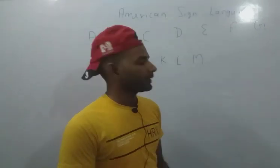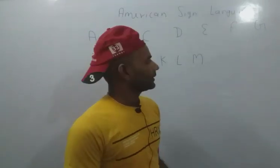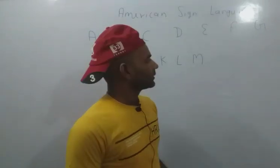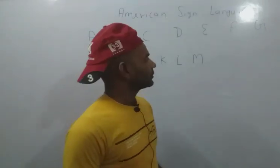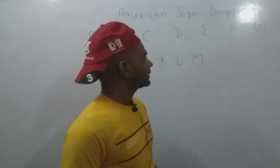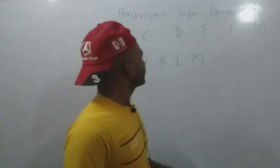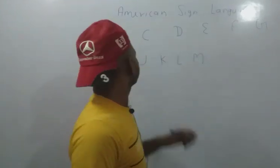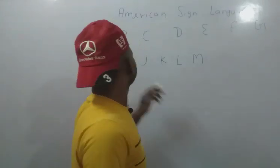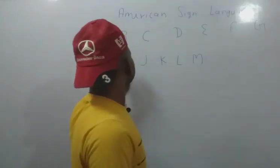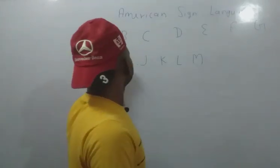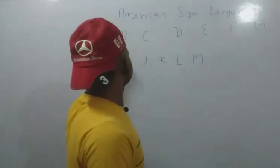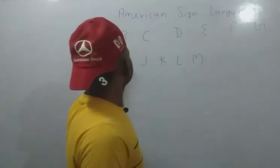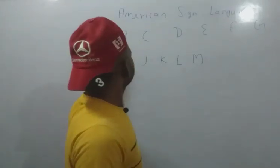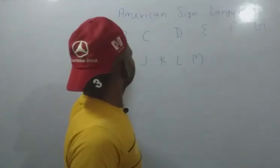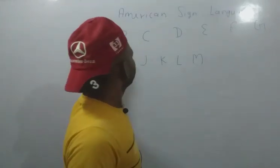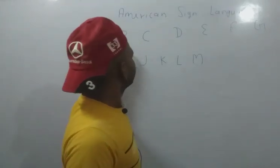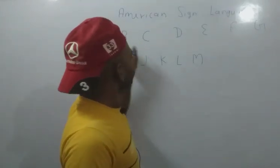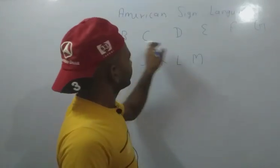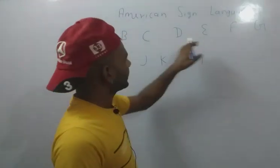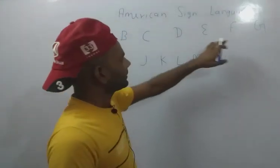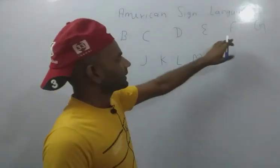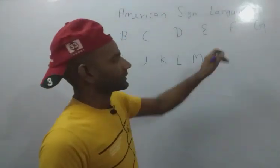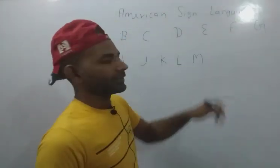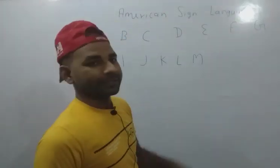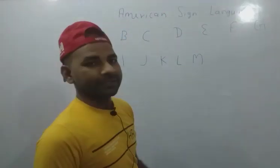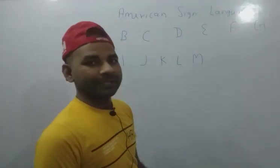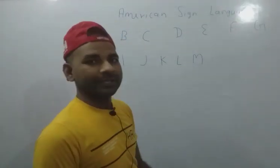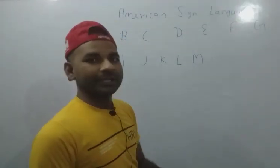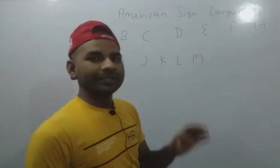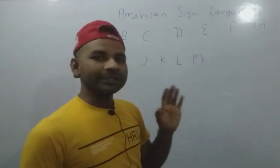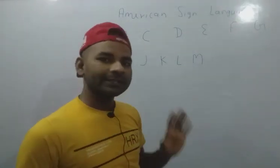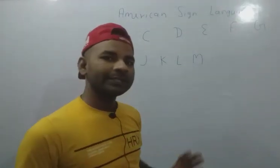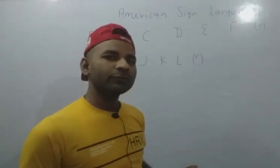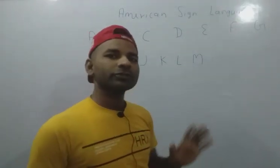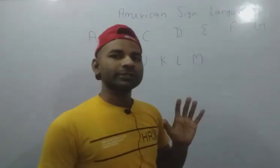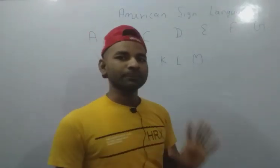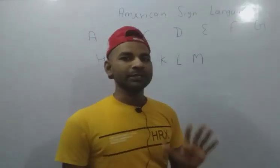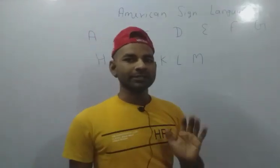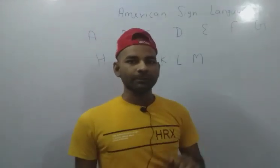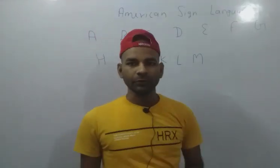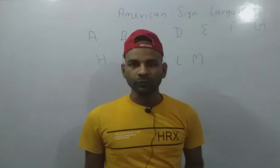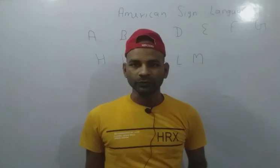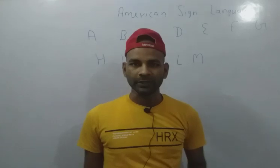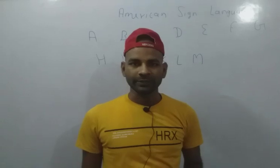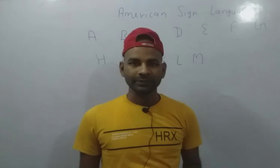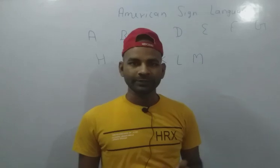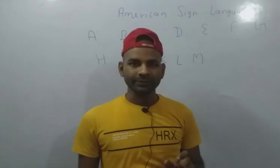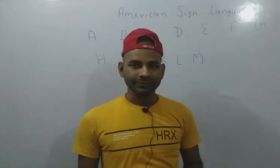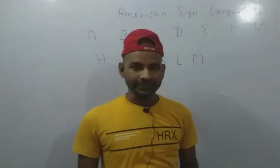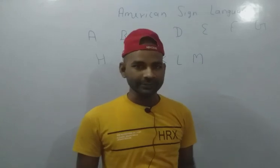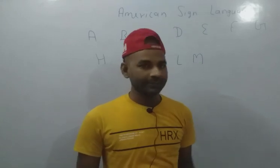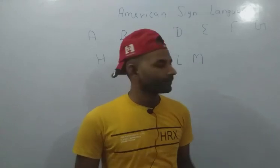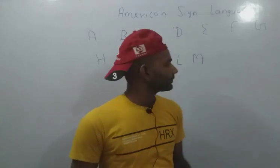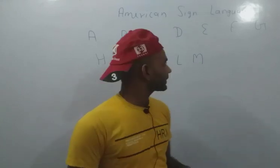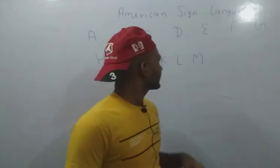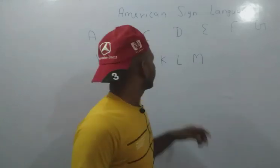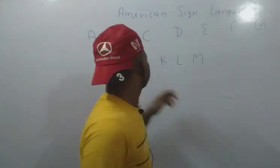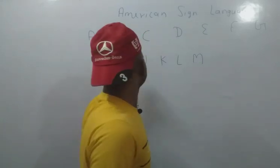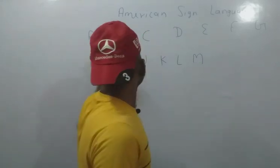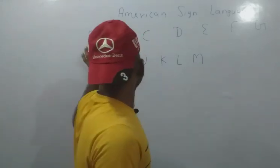तो ठीक, अब यहाँ तक जान लीजिए। इसके लिए कुछ सिंबल्स का प्रयोग होता है। जैसे जो ए